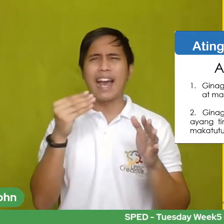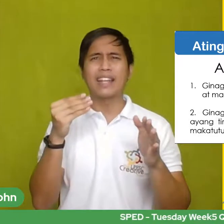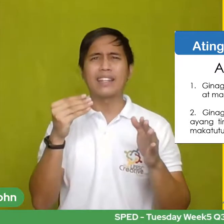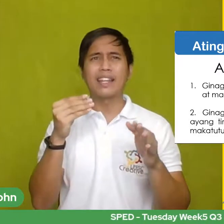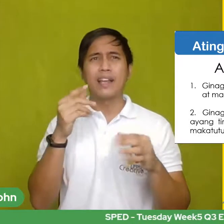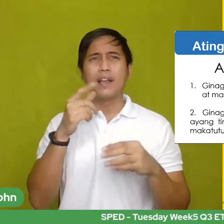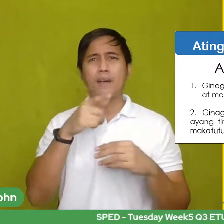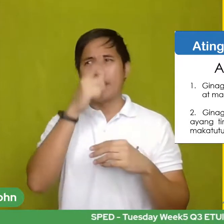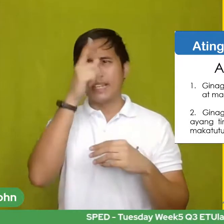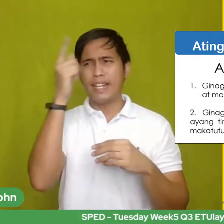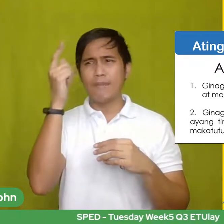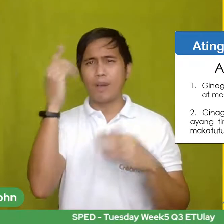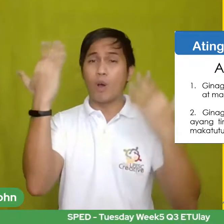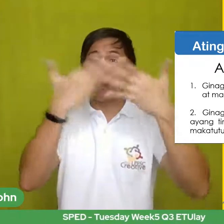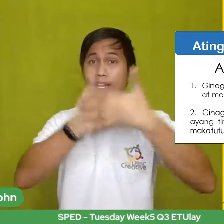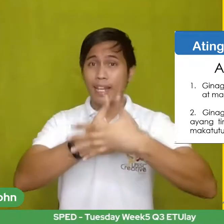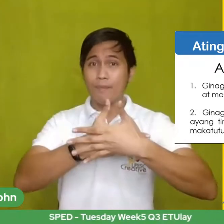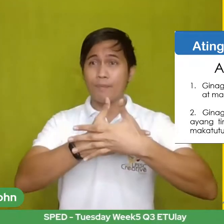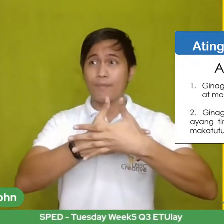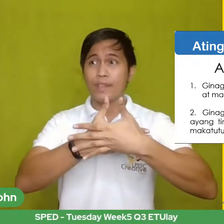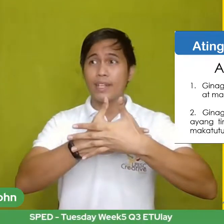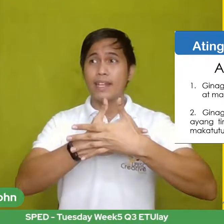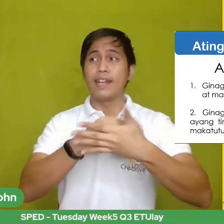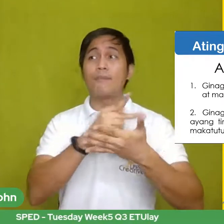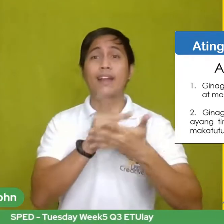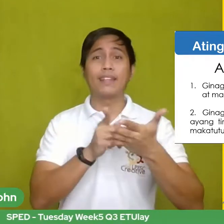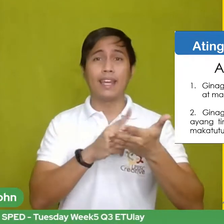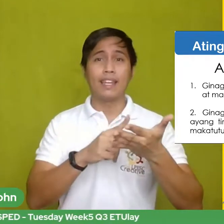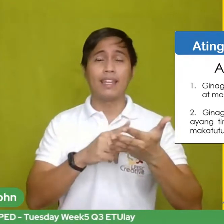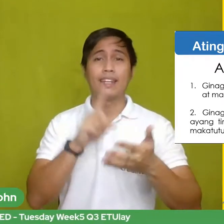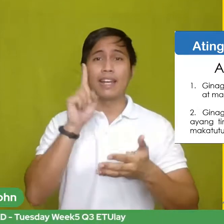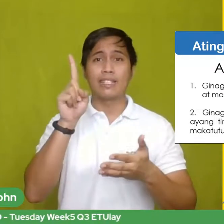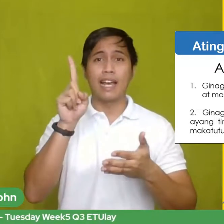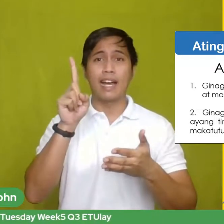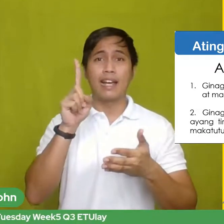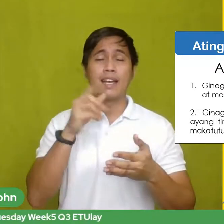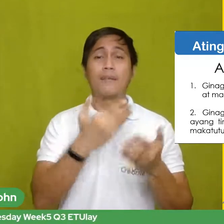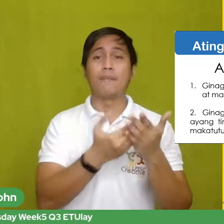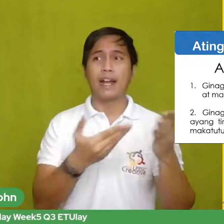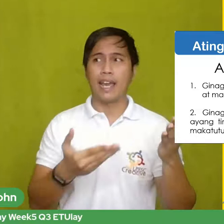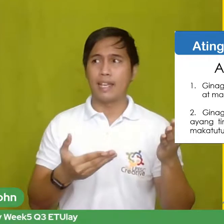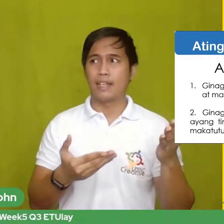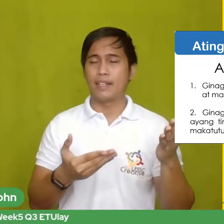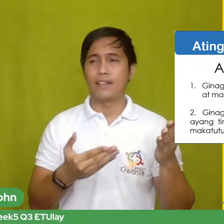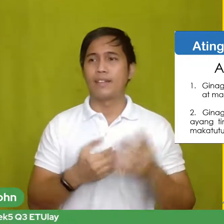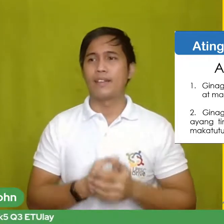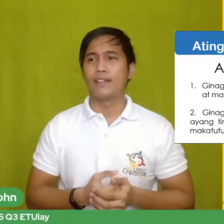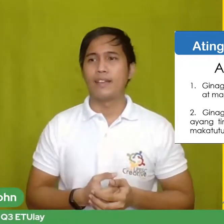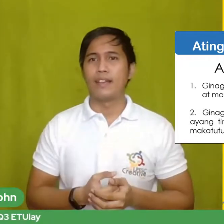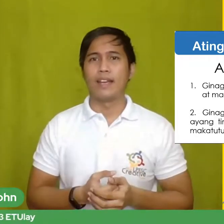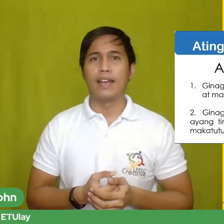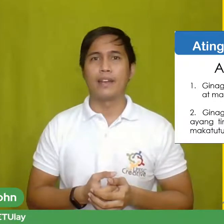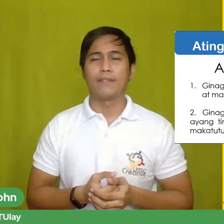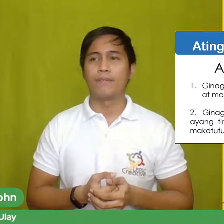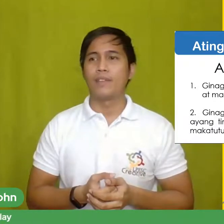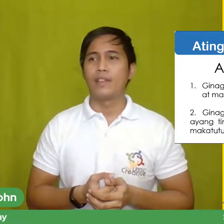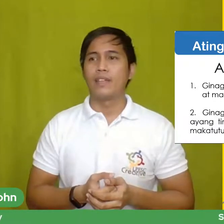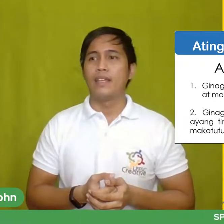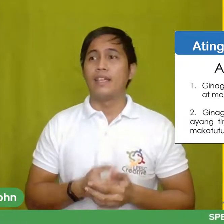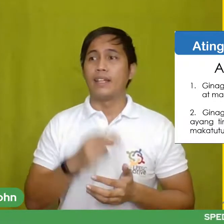at madilim o madilim na parte ng isang bagay. Ayan.